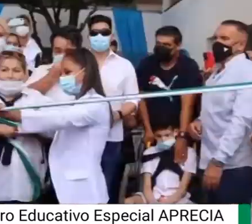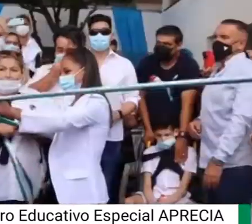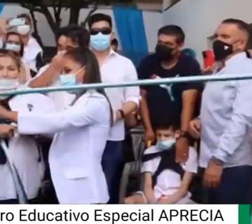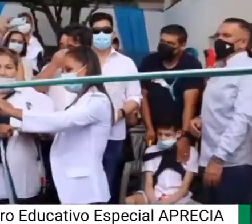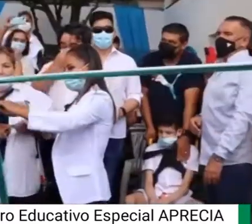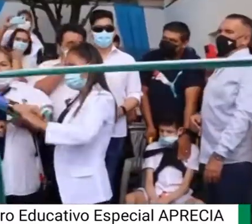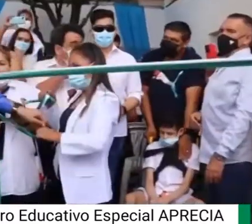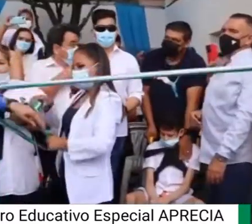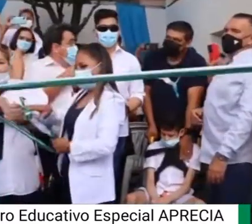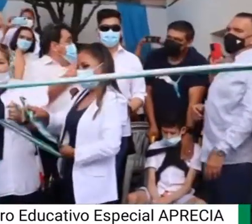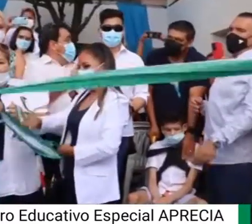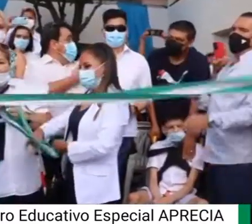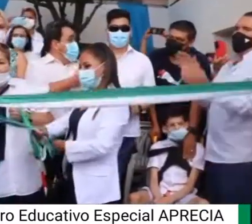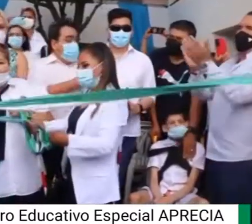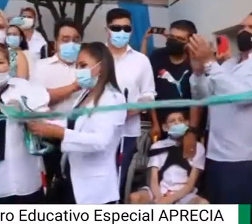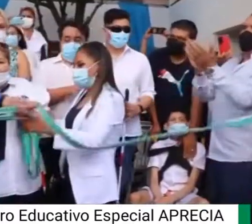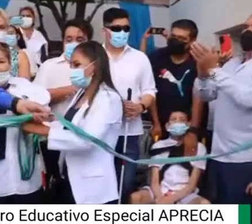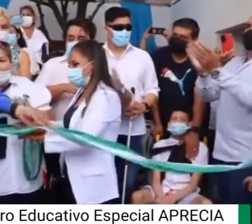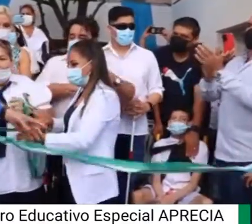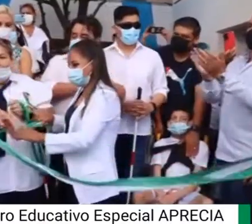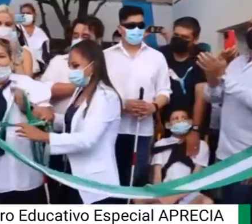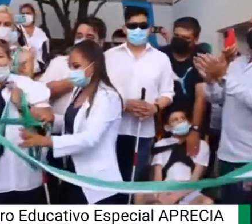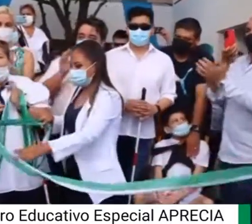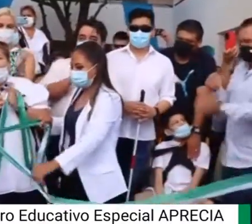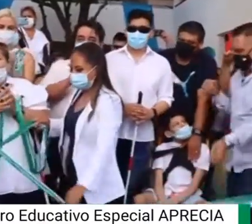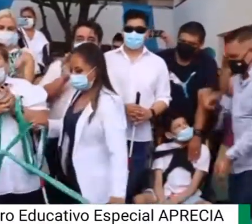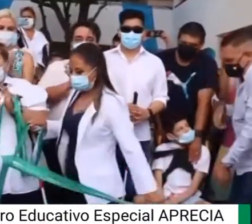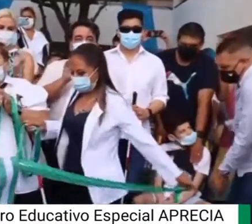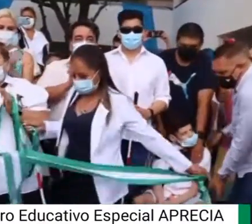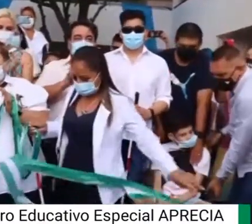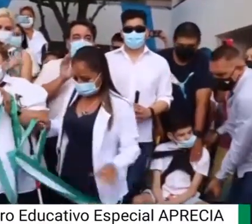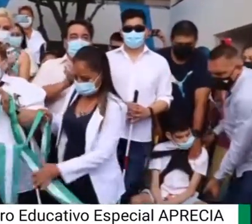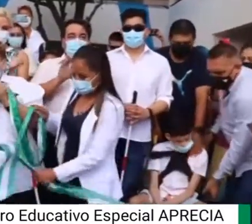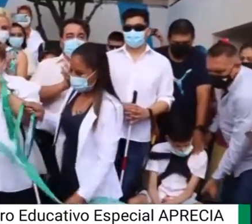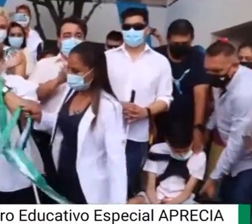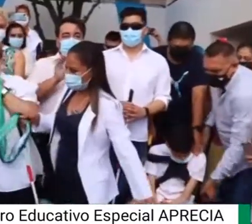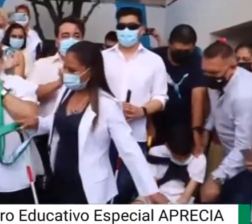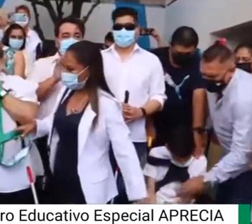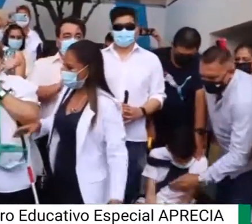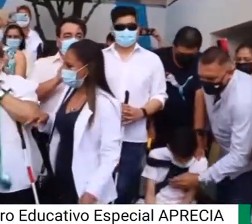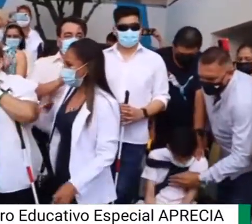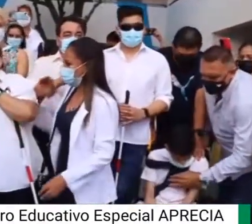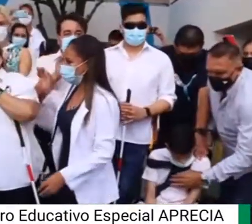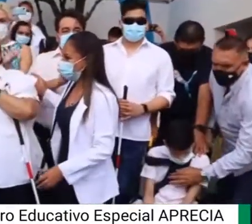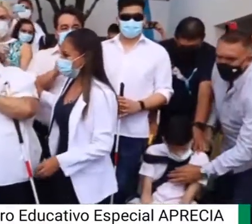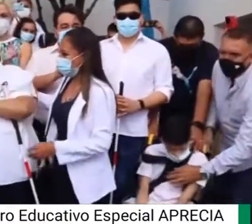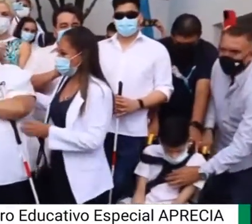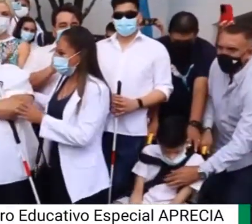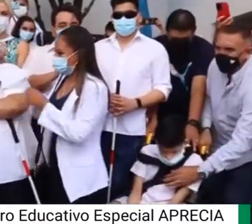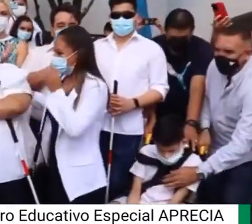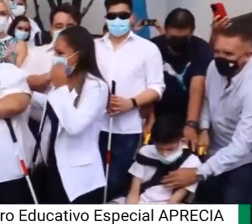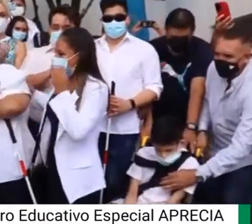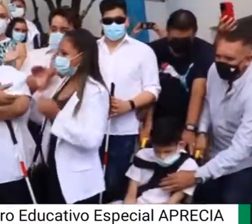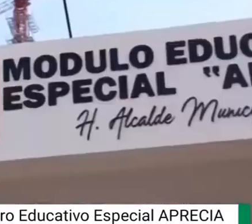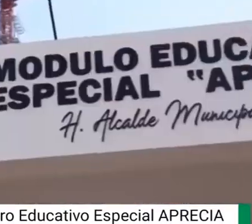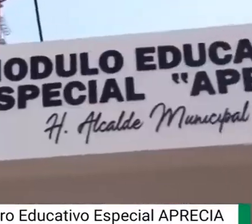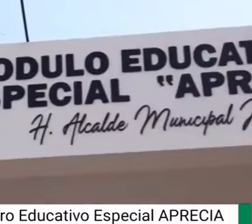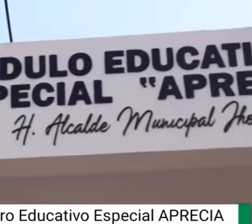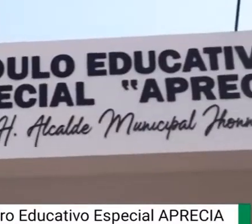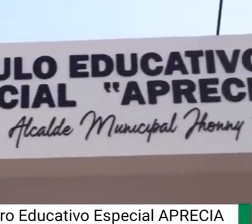magnitud para una institución tan importante como es Aprecia. Para todo el equipo